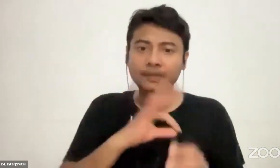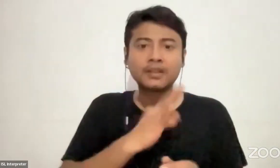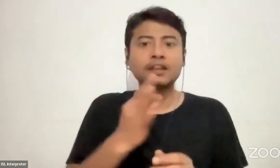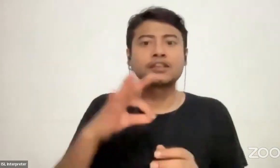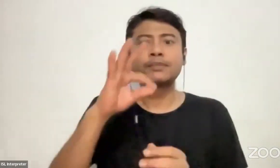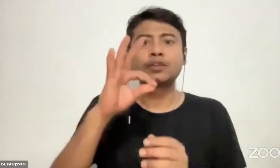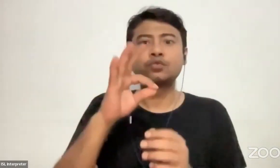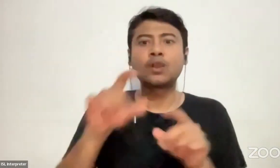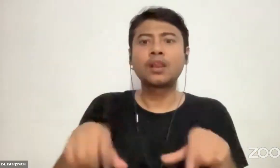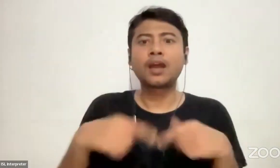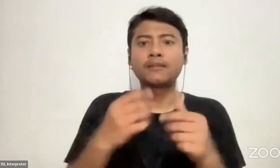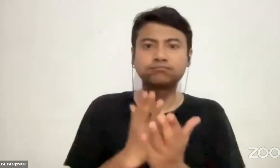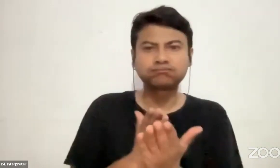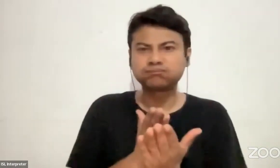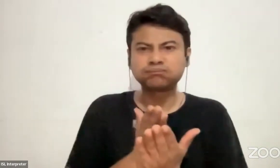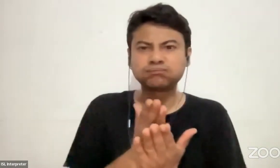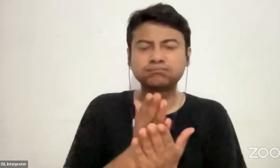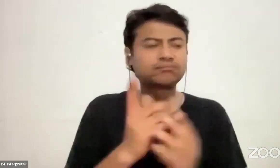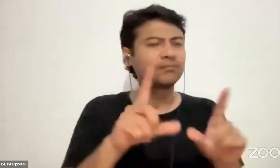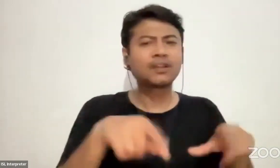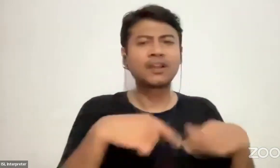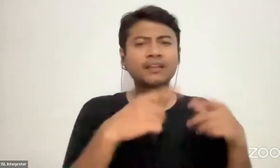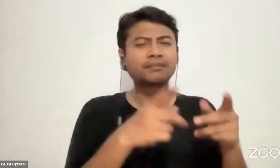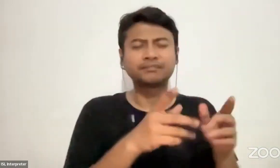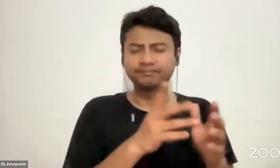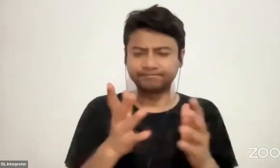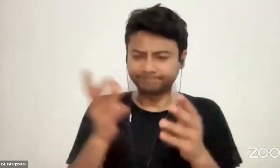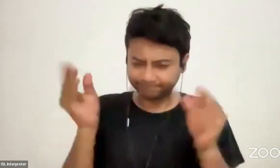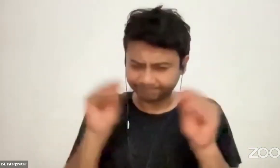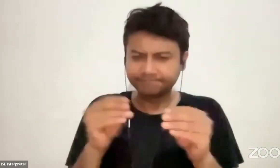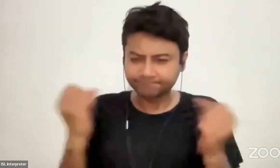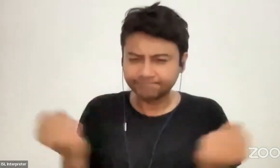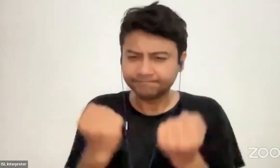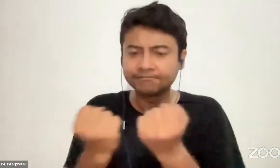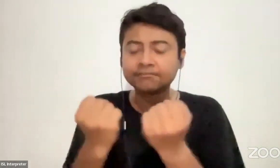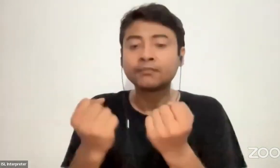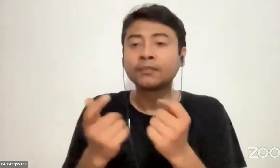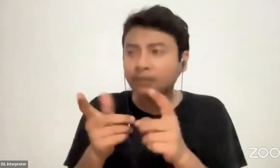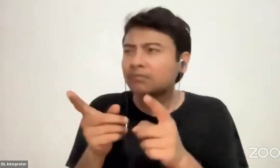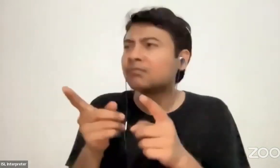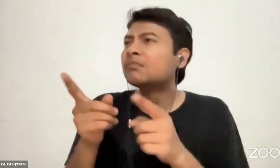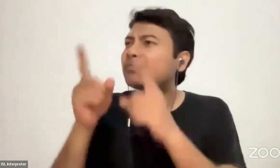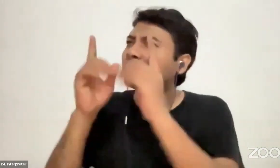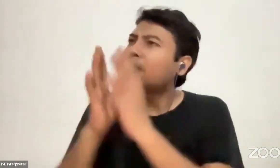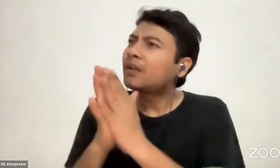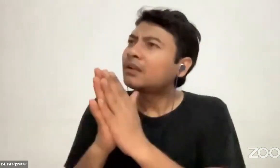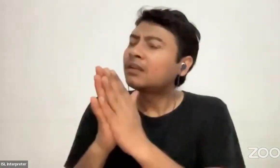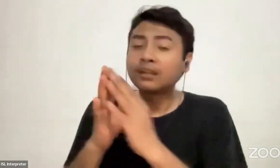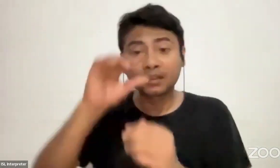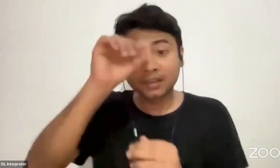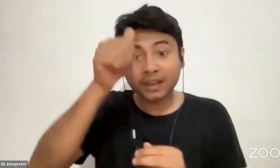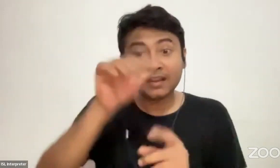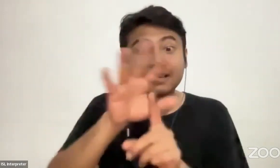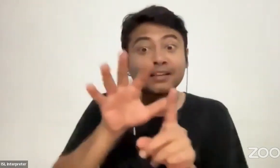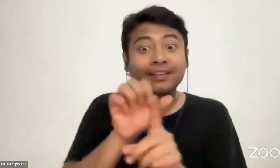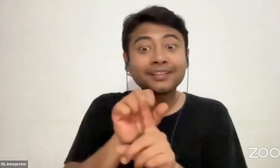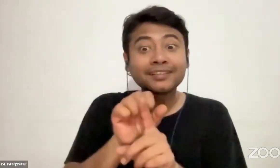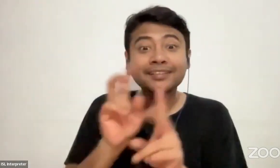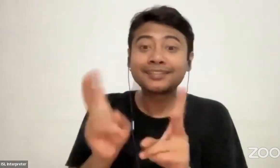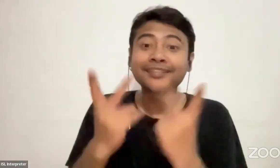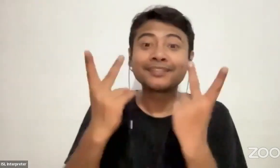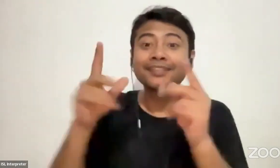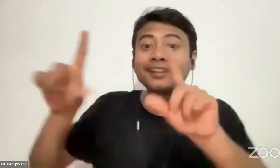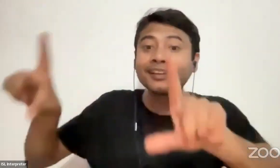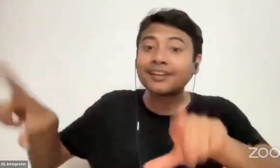हैं, खासकर भारतवर्ष में तो हम सब कुछ की पूजा करते हैं, है ना, पेड़ की भी पूजा करते हैं, पत्थर की भी पूजा करते